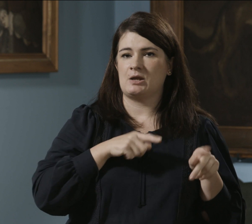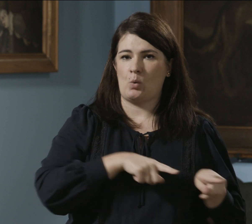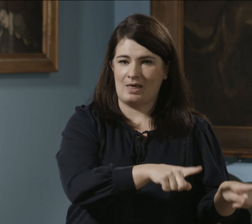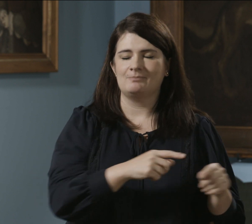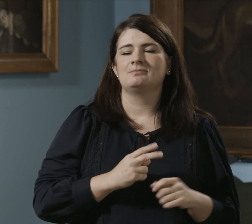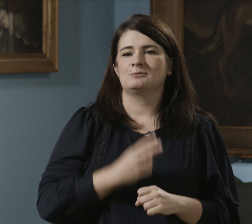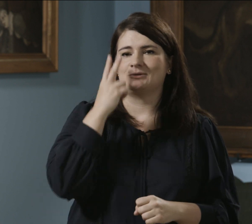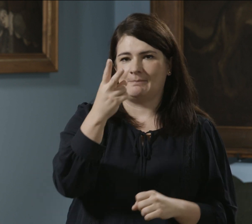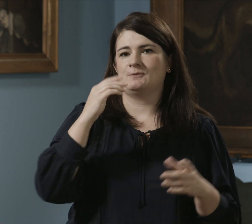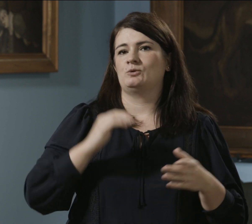Kierunek dostępność.